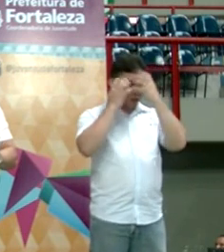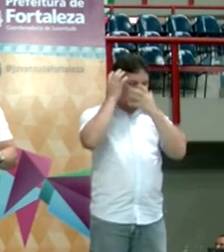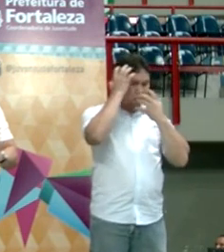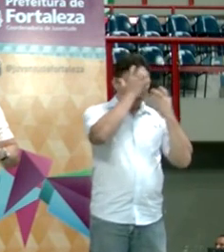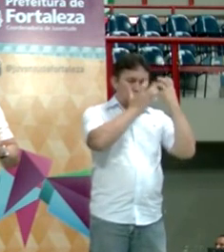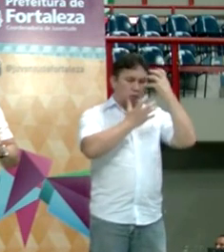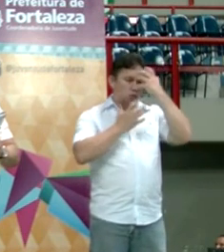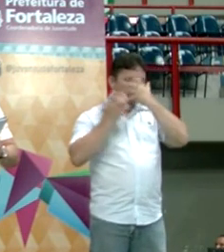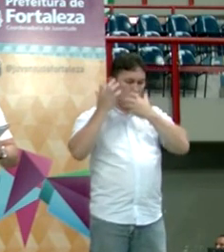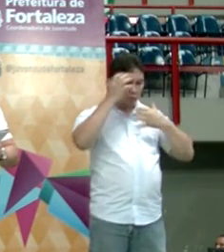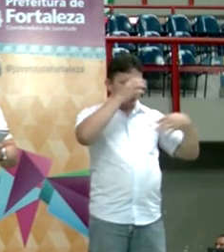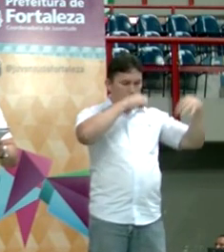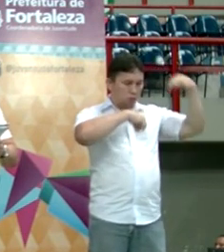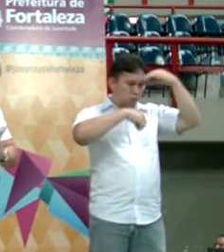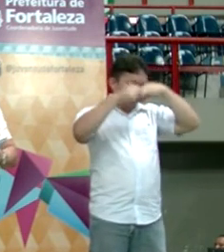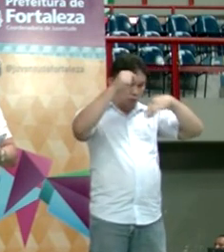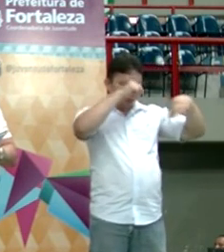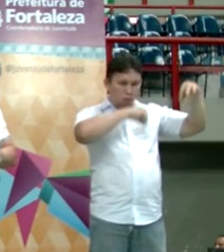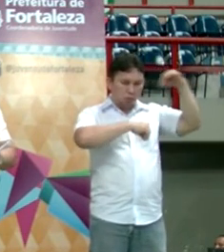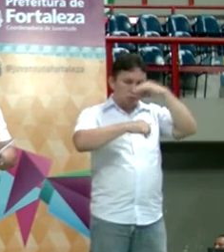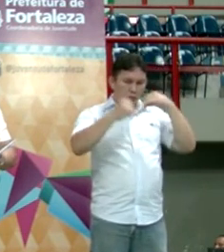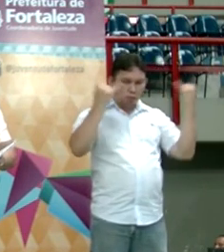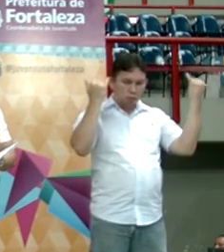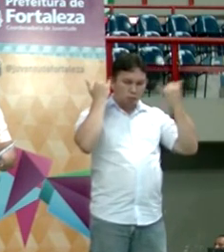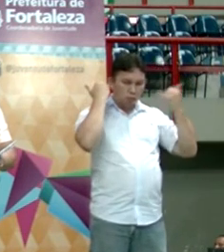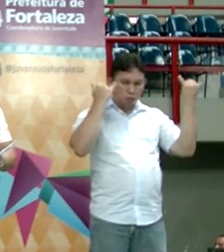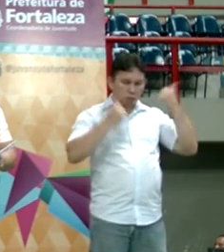Com certeza, por um princípio simples chamado